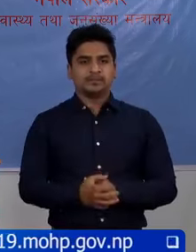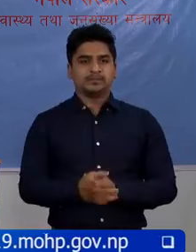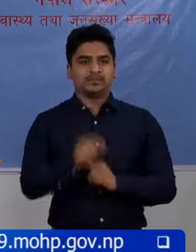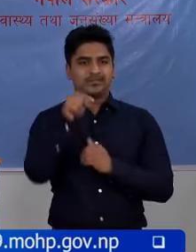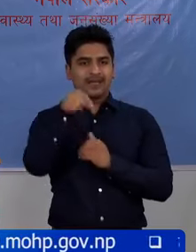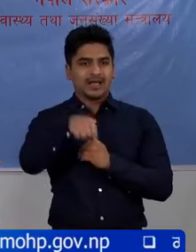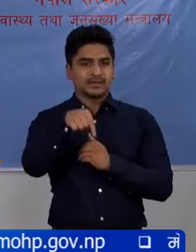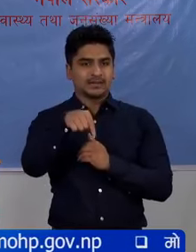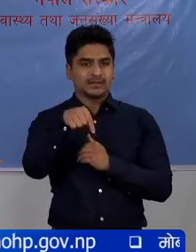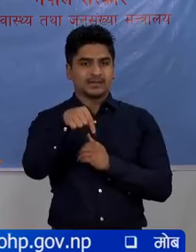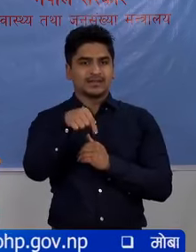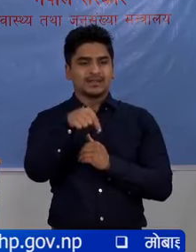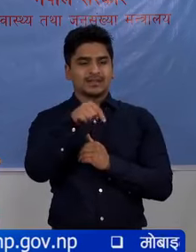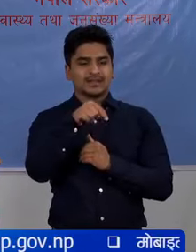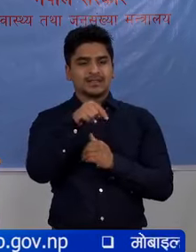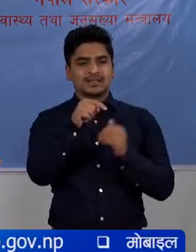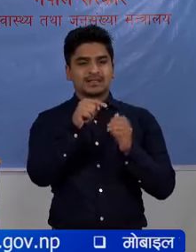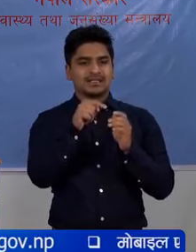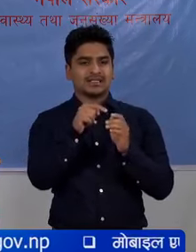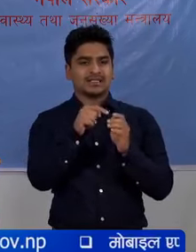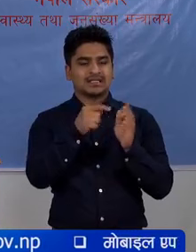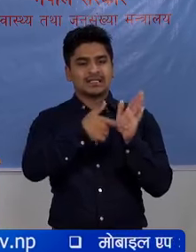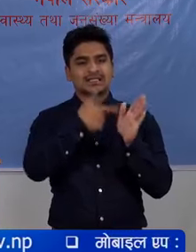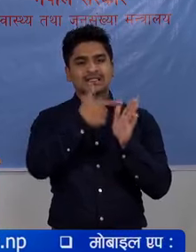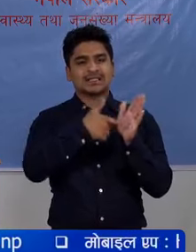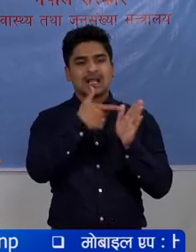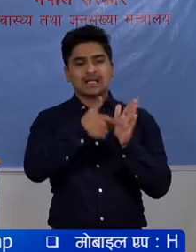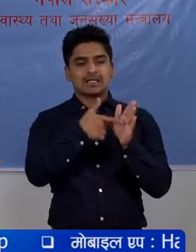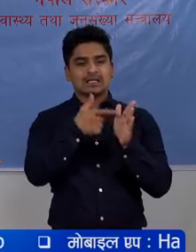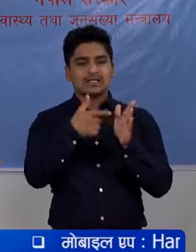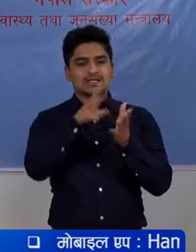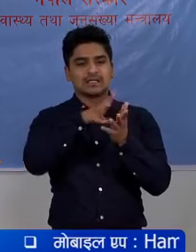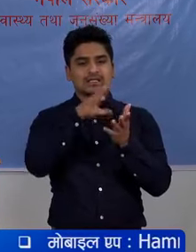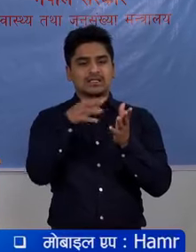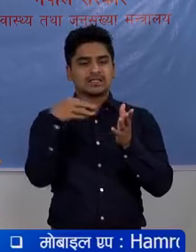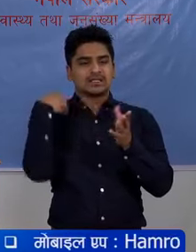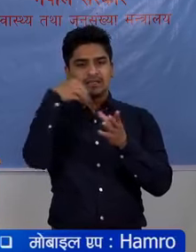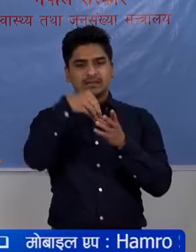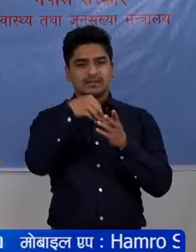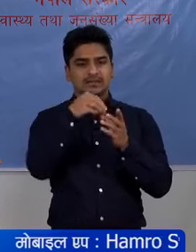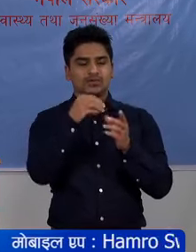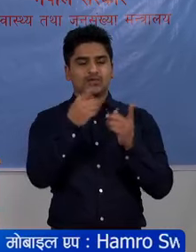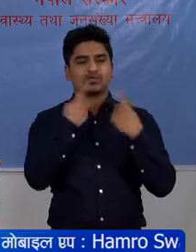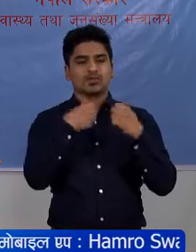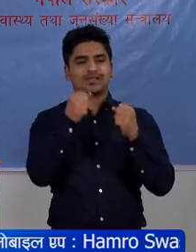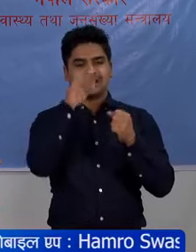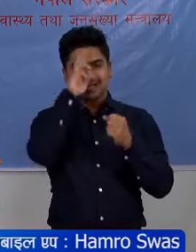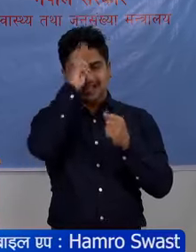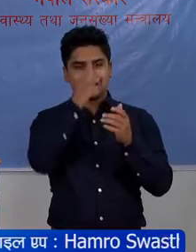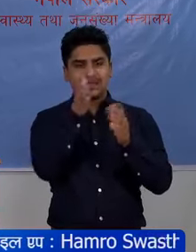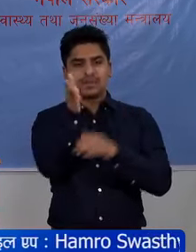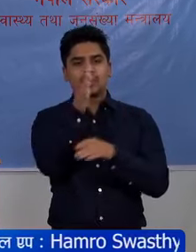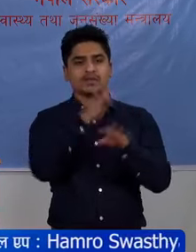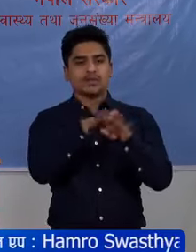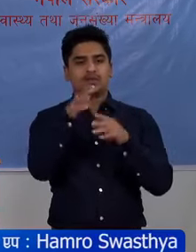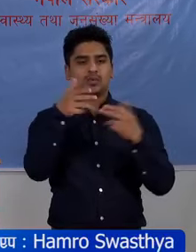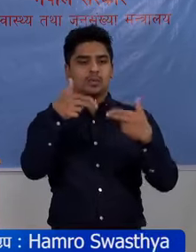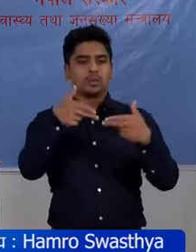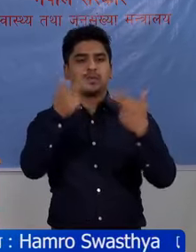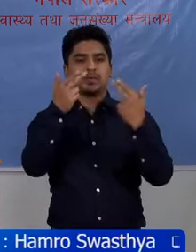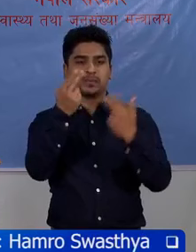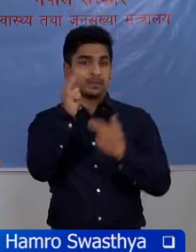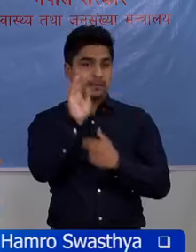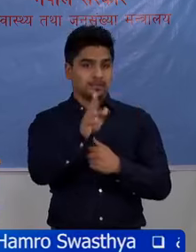छू। आज सार्क इस्तरे स्वास्ते राजी मंत्री जीव अरूको वीडियो कन्फेरेंच भहेको छौ।